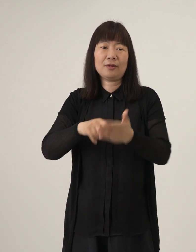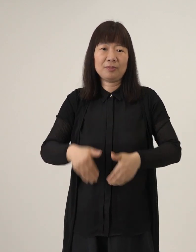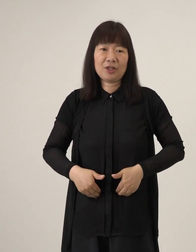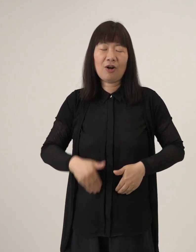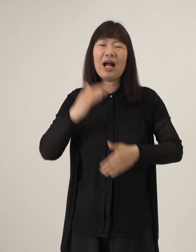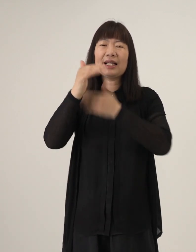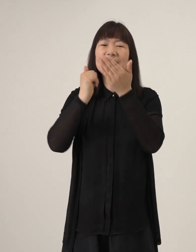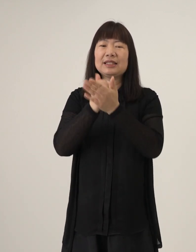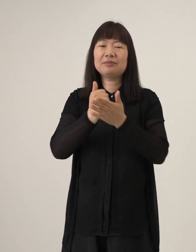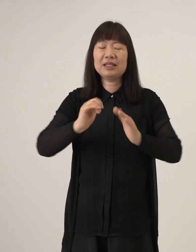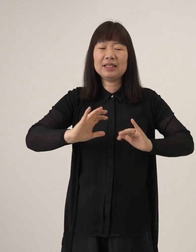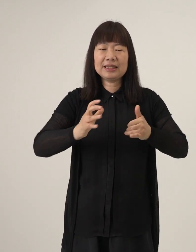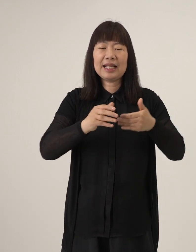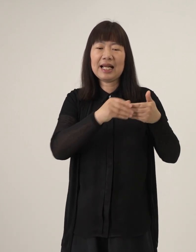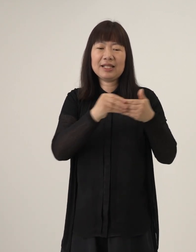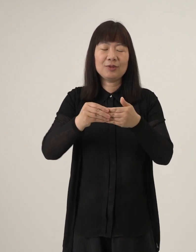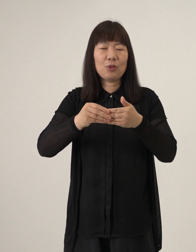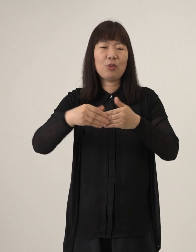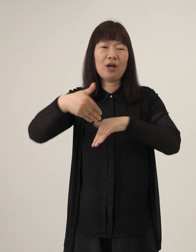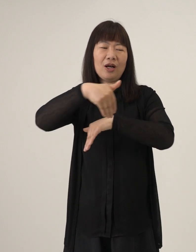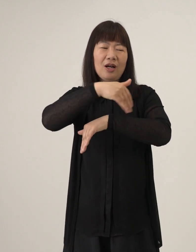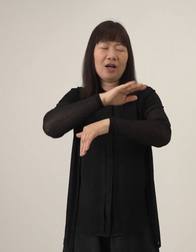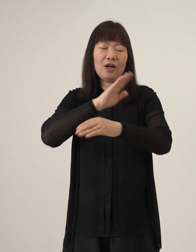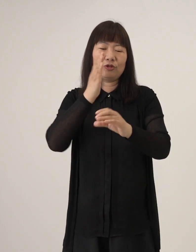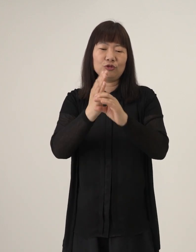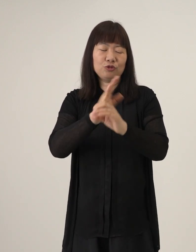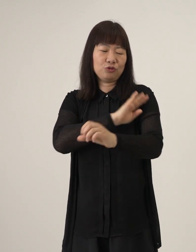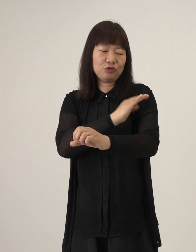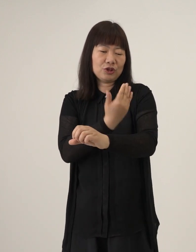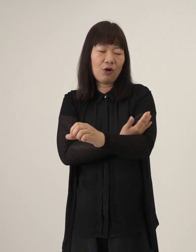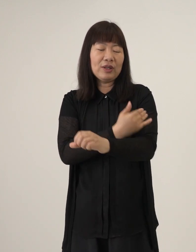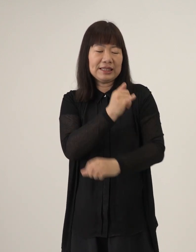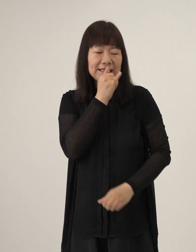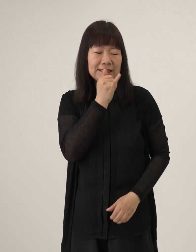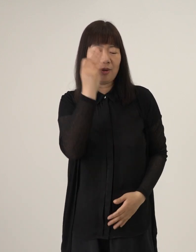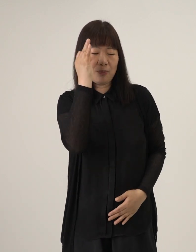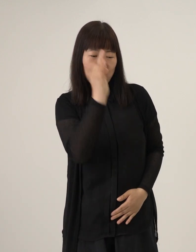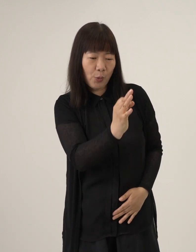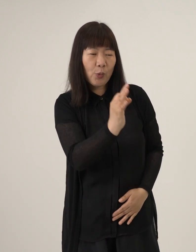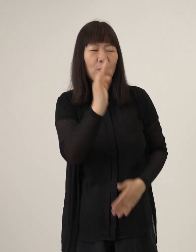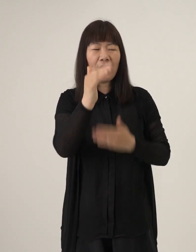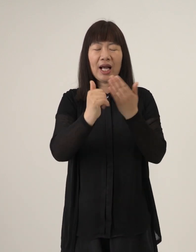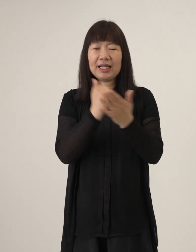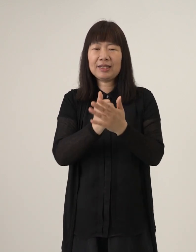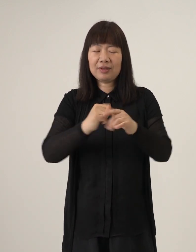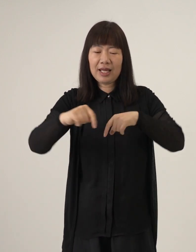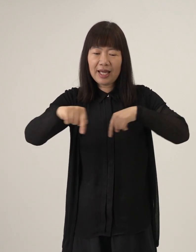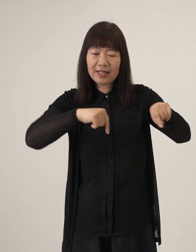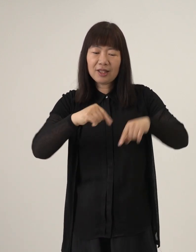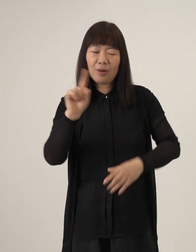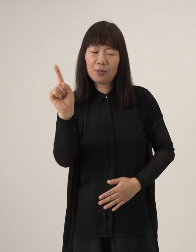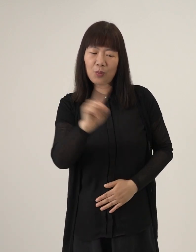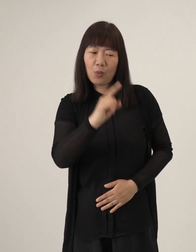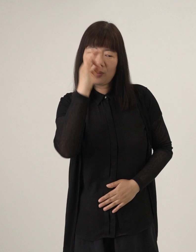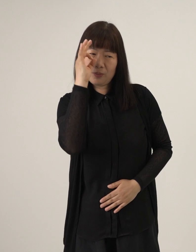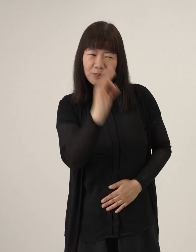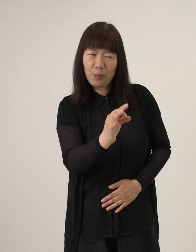우리는 면밀하게 하나님의 경영이 무엇인가를 볼 수 있는 하나님의